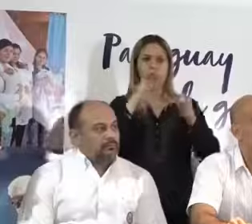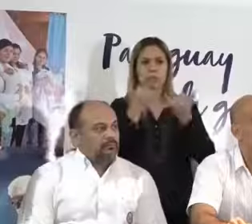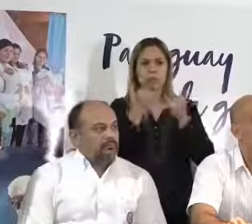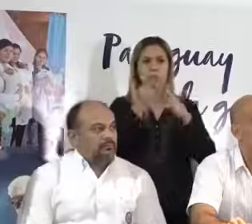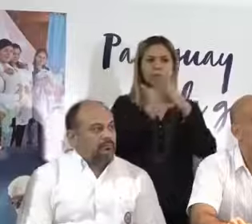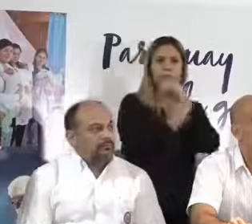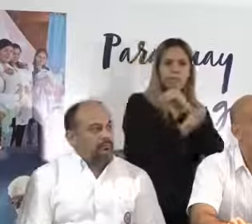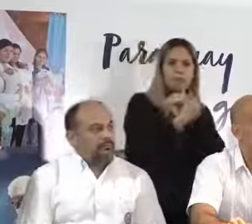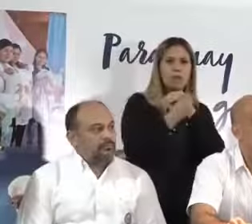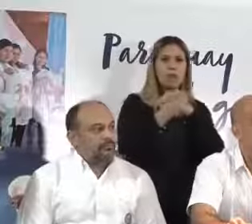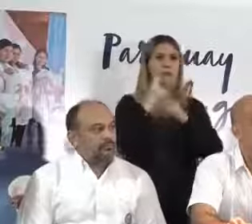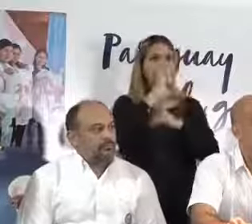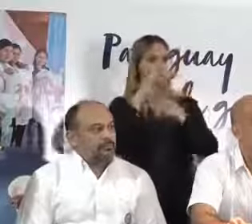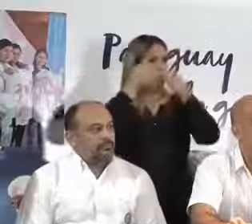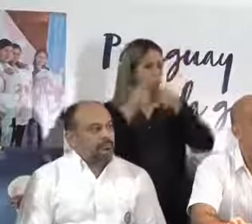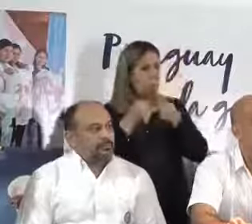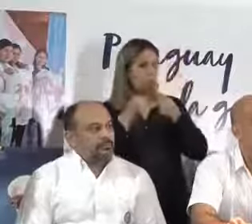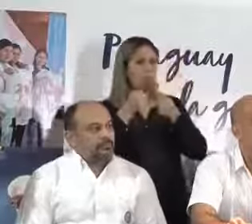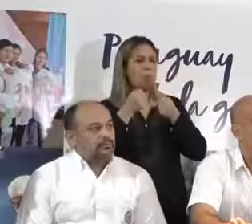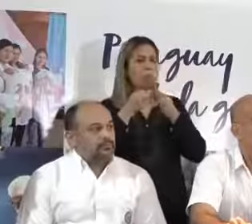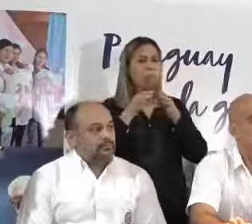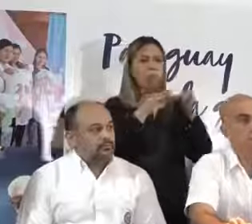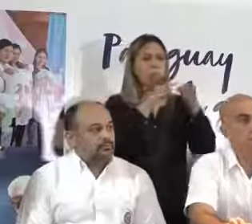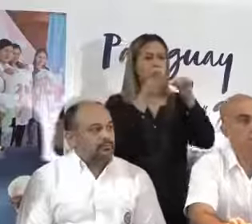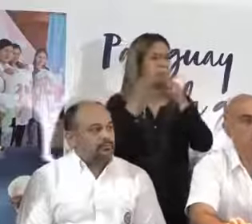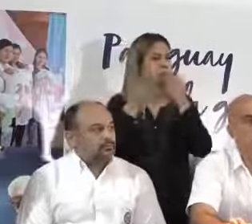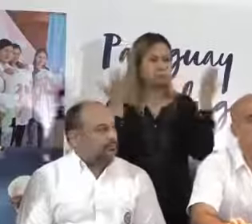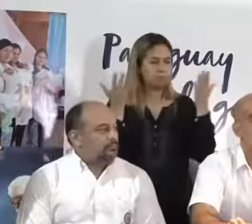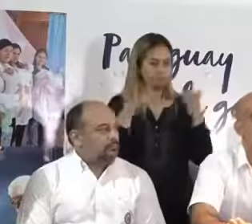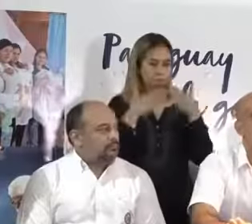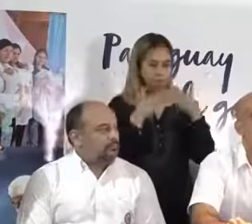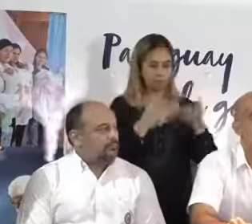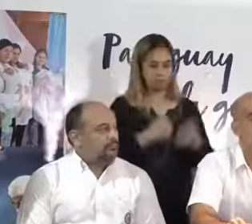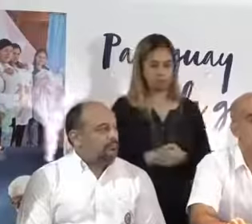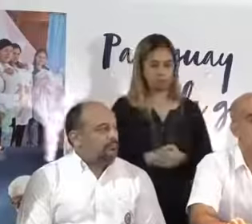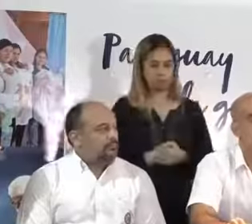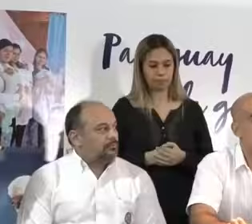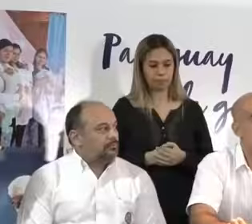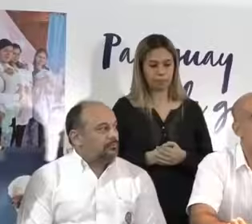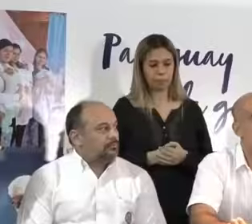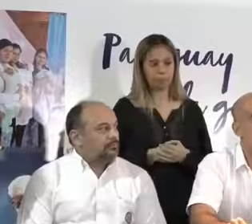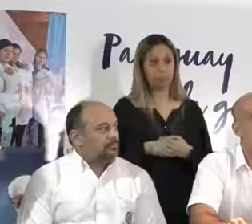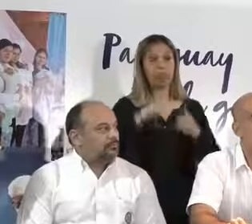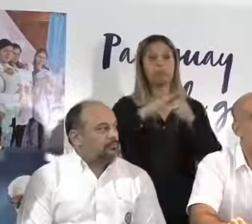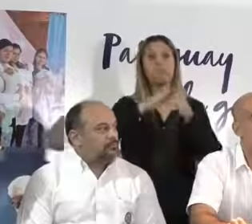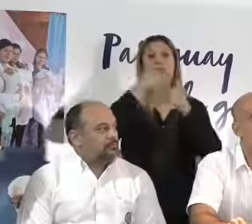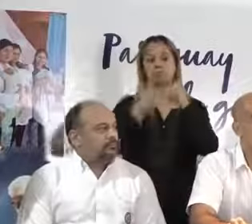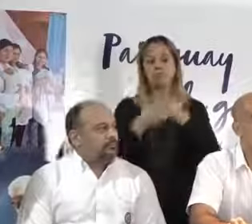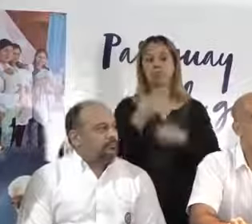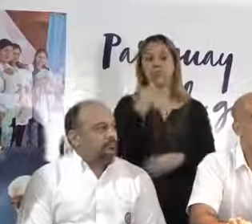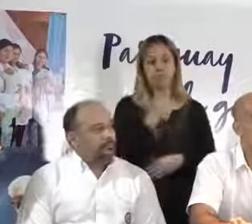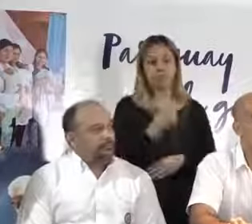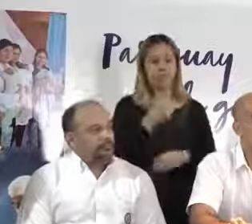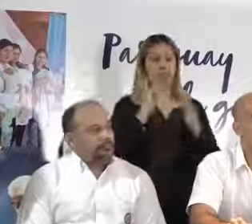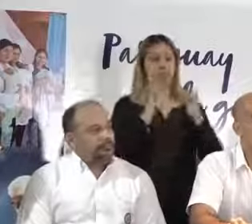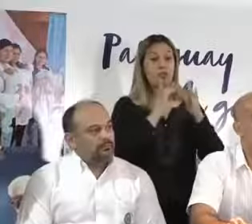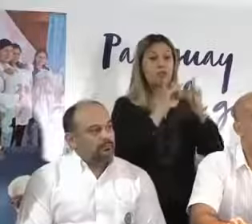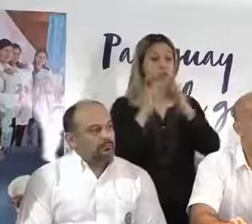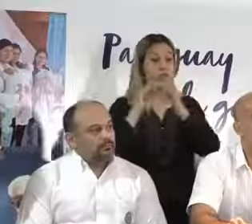el momento y las horas en que se detectó el caso. Sí, el protocolo establece que los contactos